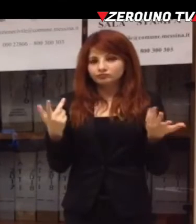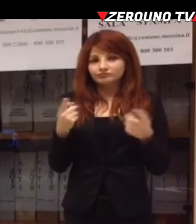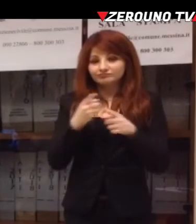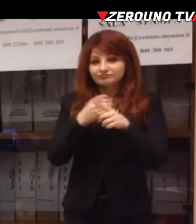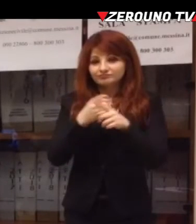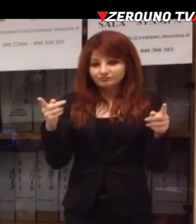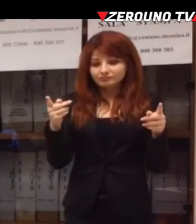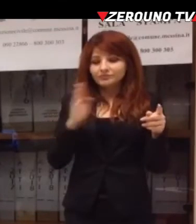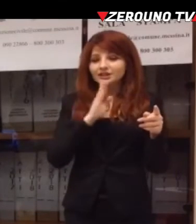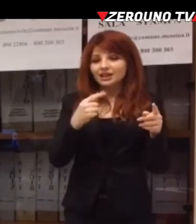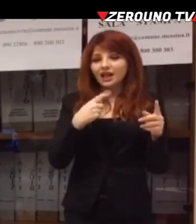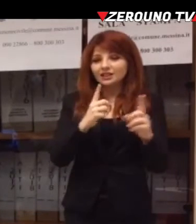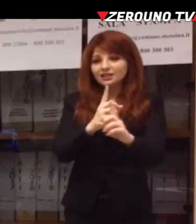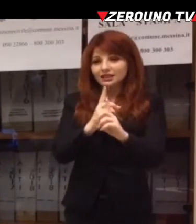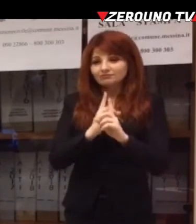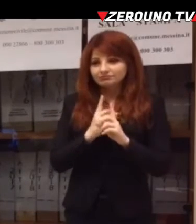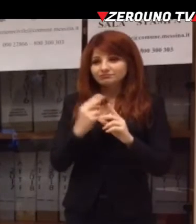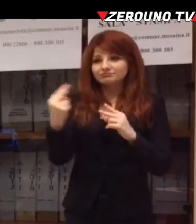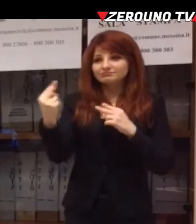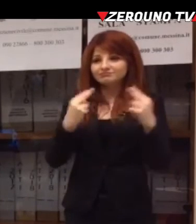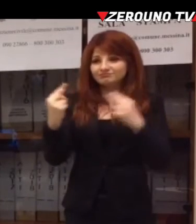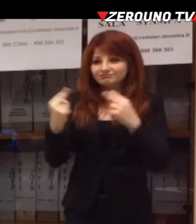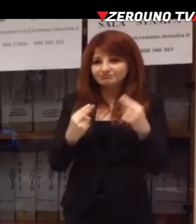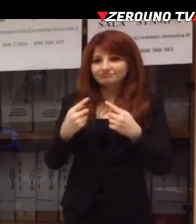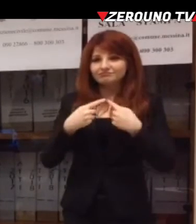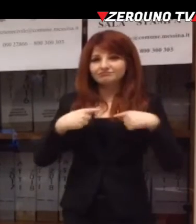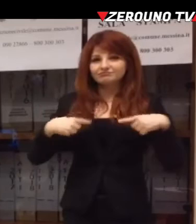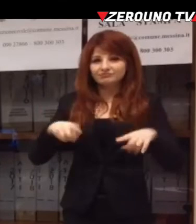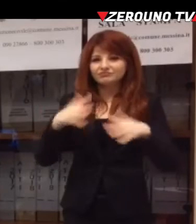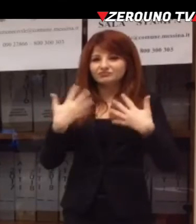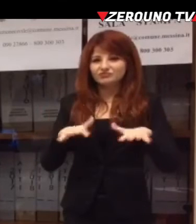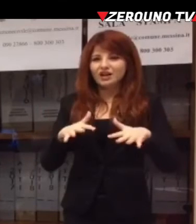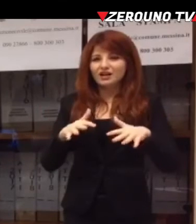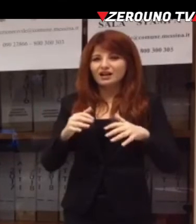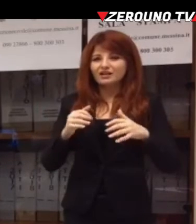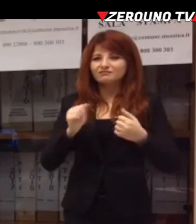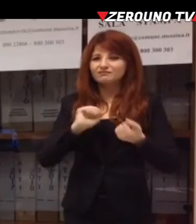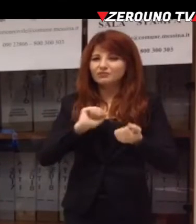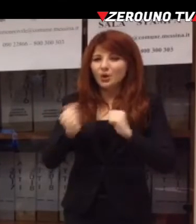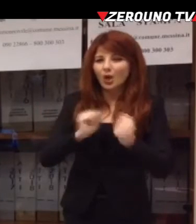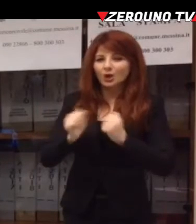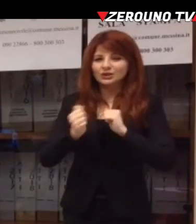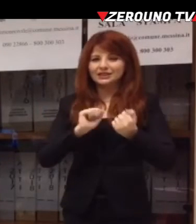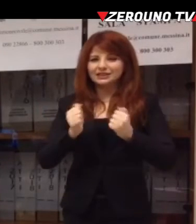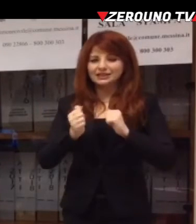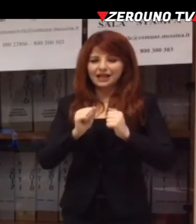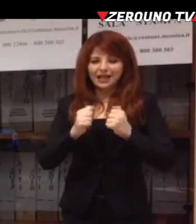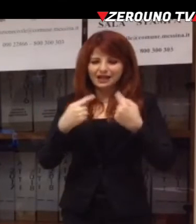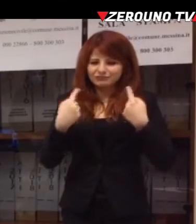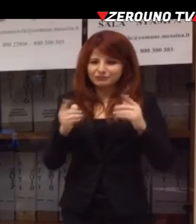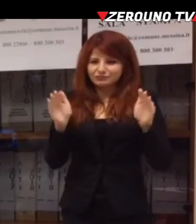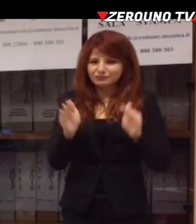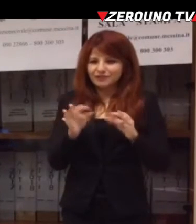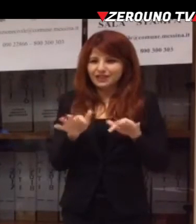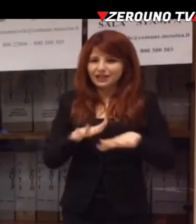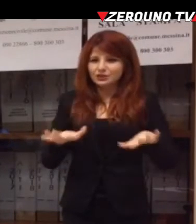nelle nostre dirette, nelle nostre battaglie che abbiamo fatto per il territorio è stata fondamentale. Voi avete